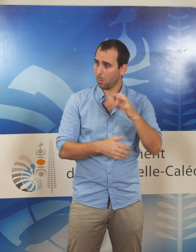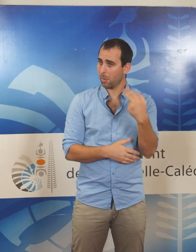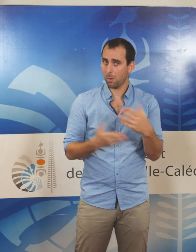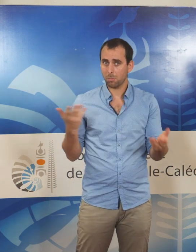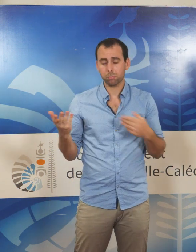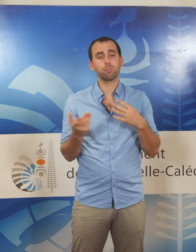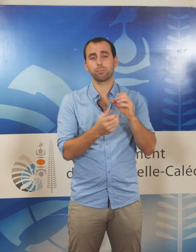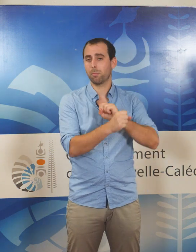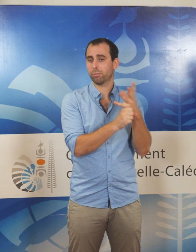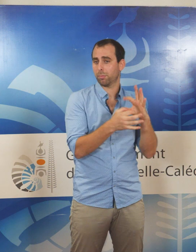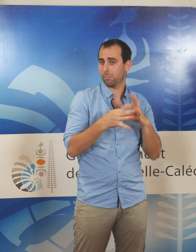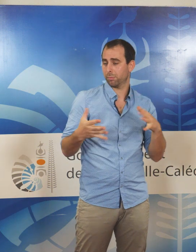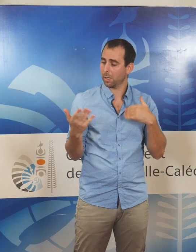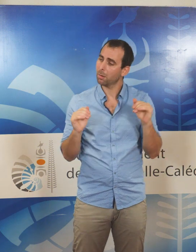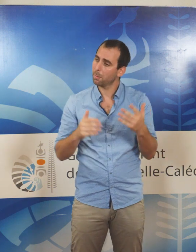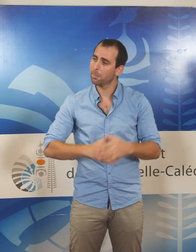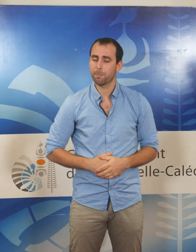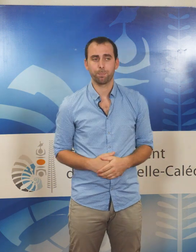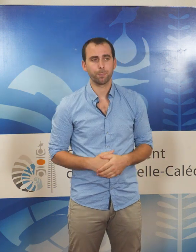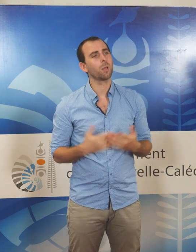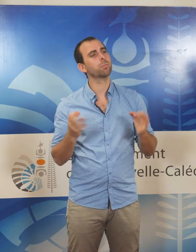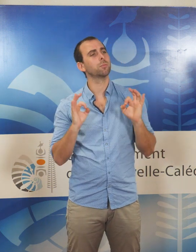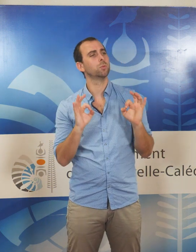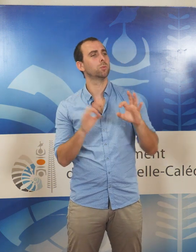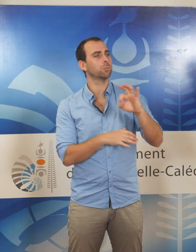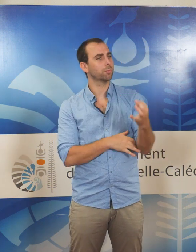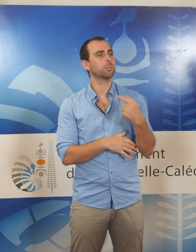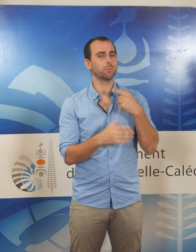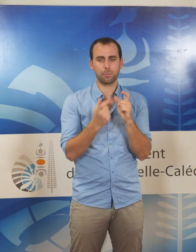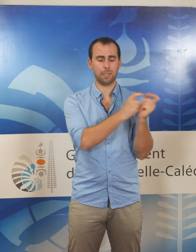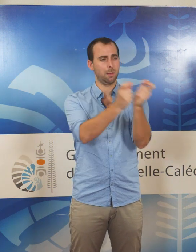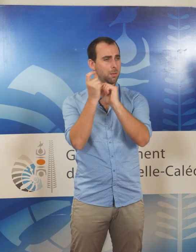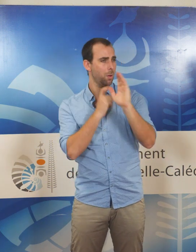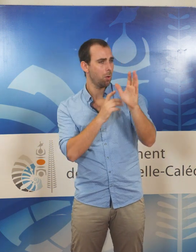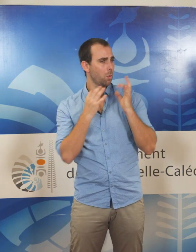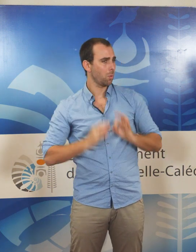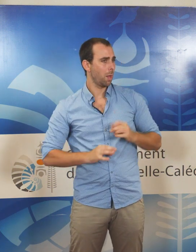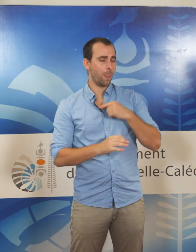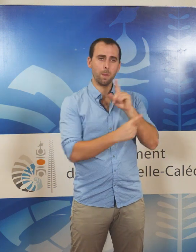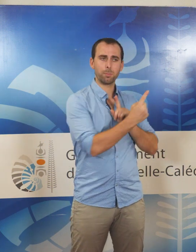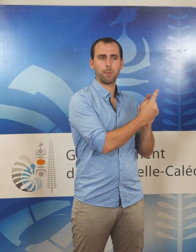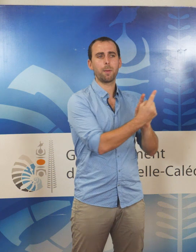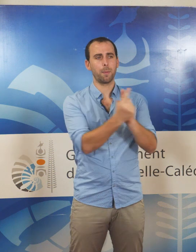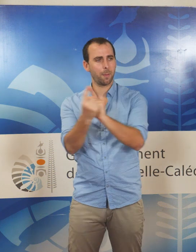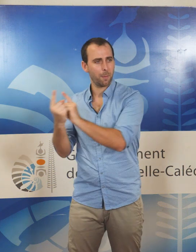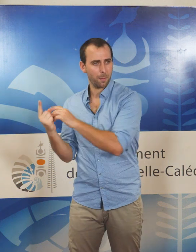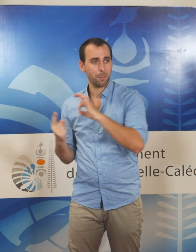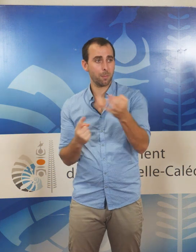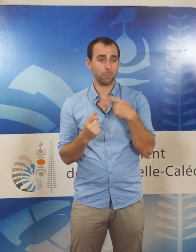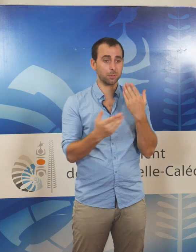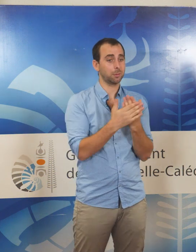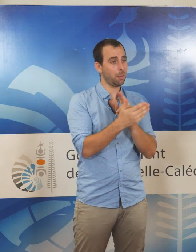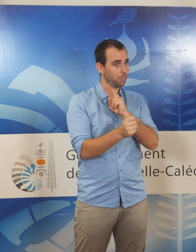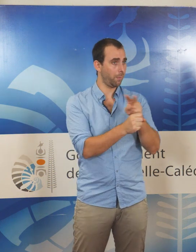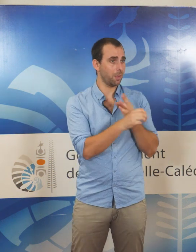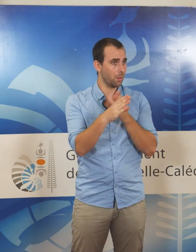Donc effectivement, nous faisons là un tour avec les équipes des établissements scolaires. C'est l'objet de nos visites de rentrée, mais également les équipes sont sur le